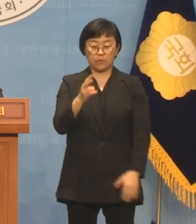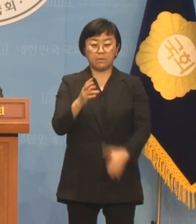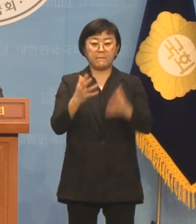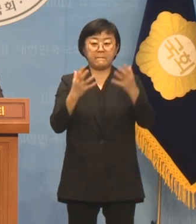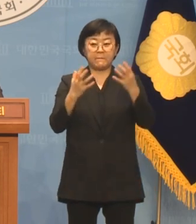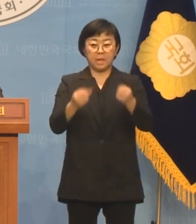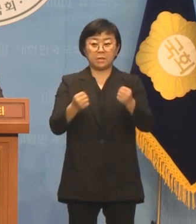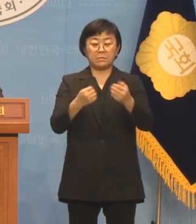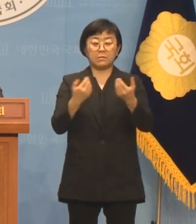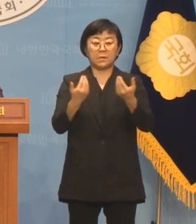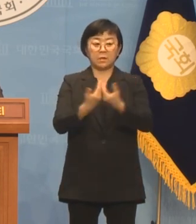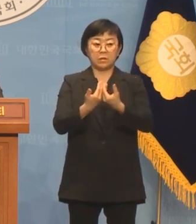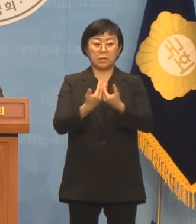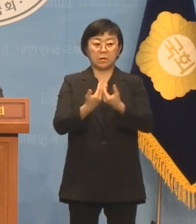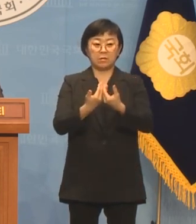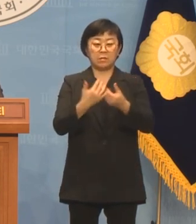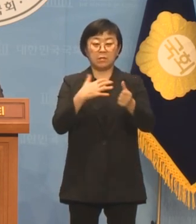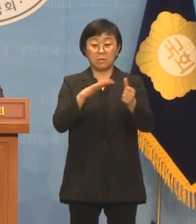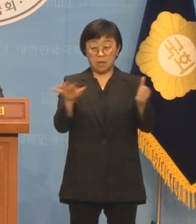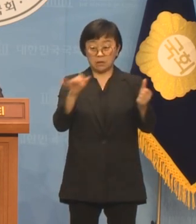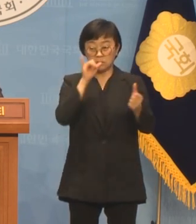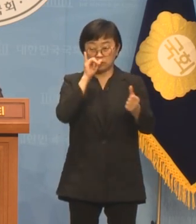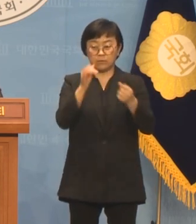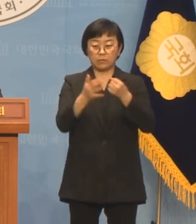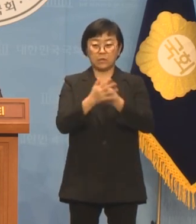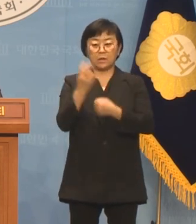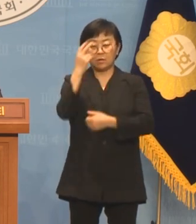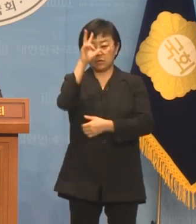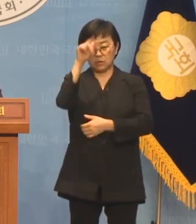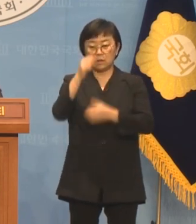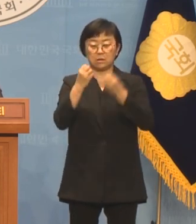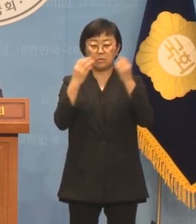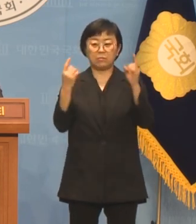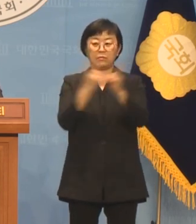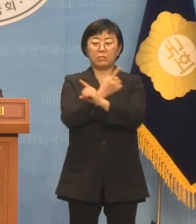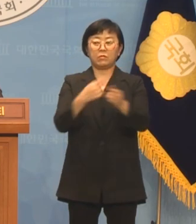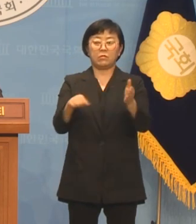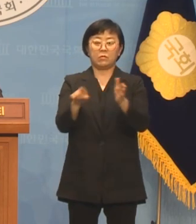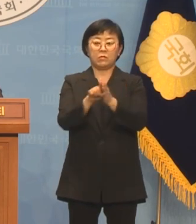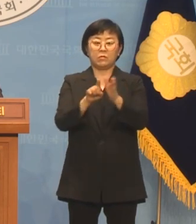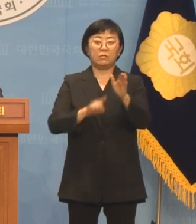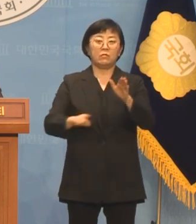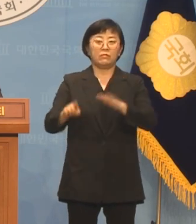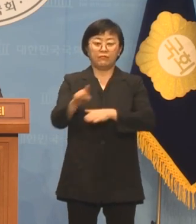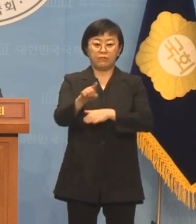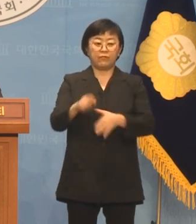온갖 반대와 왕따에 부딪히면서도 검찰 개혁을 하고자 앞장섰고